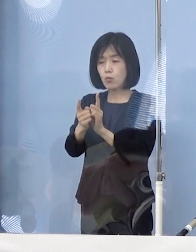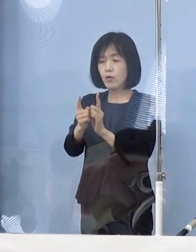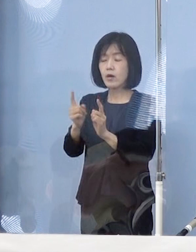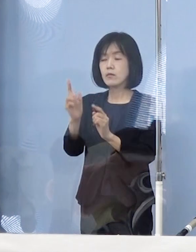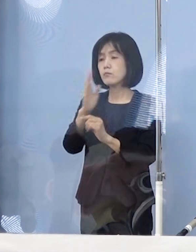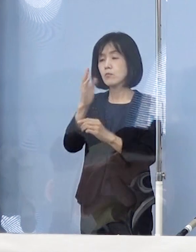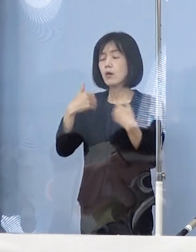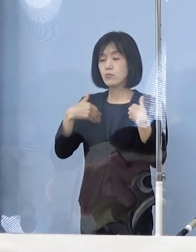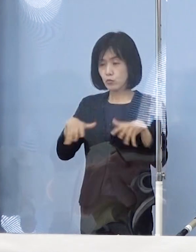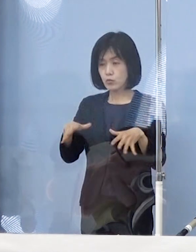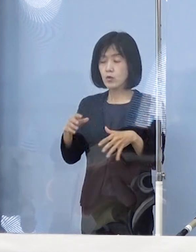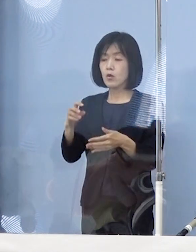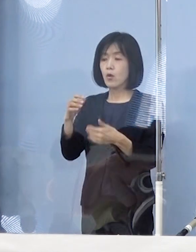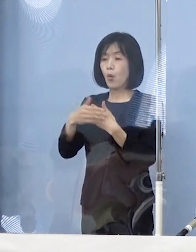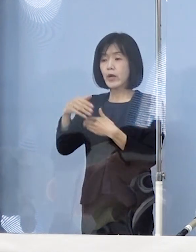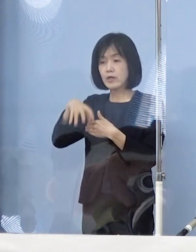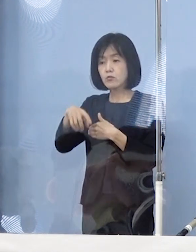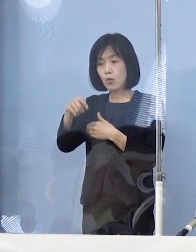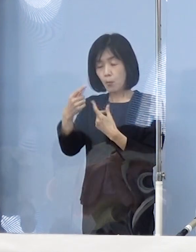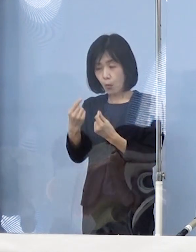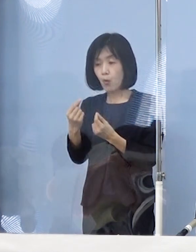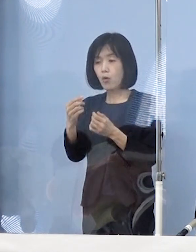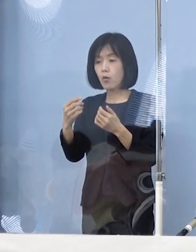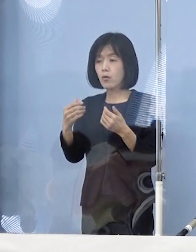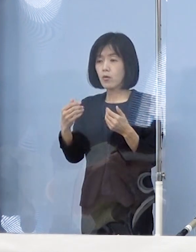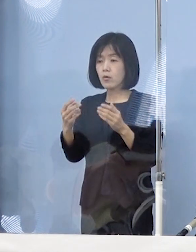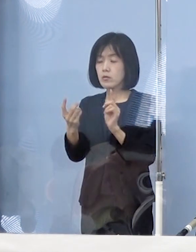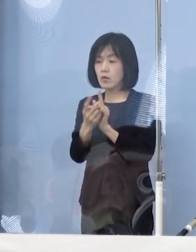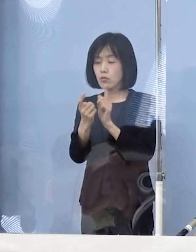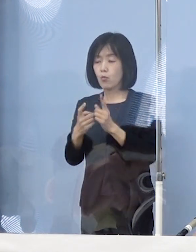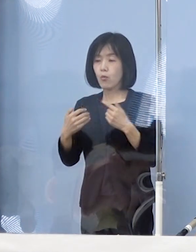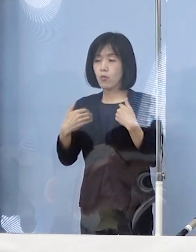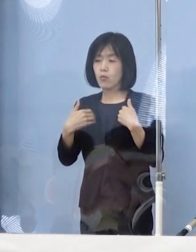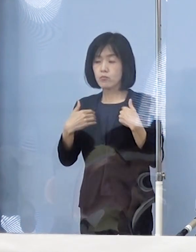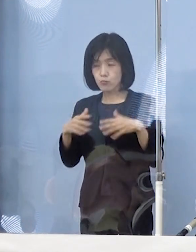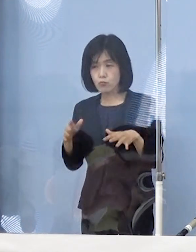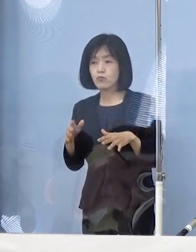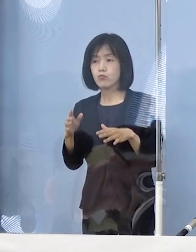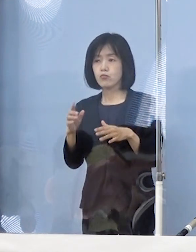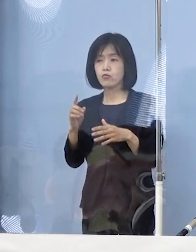通常通り営業されているというふうに聞いております。 わかりました。